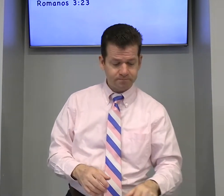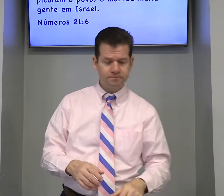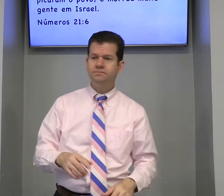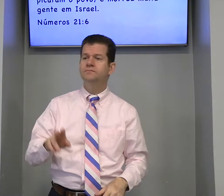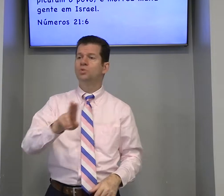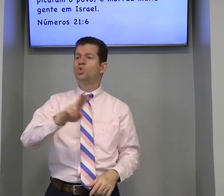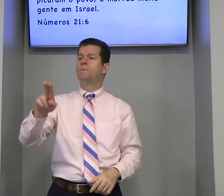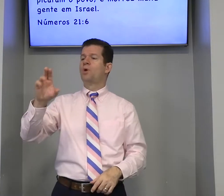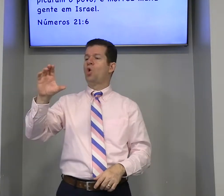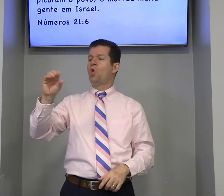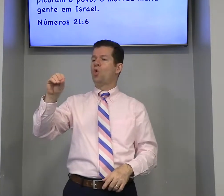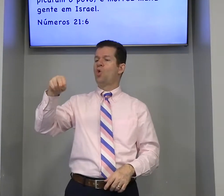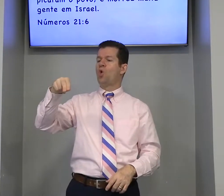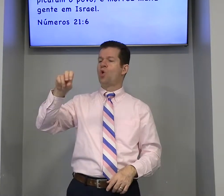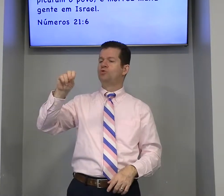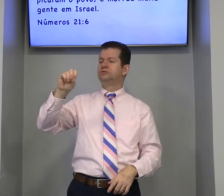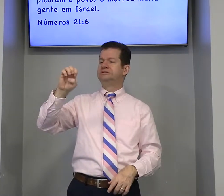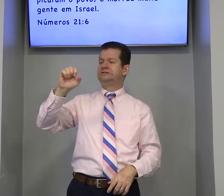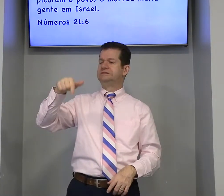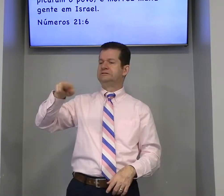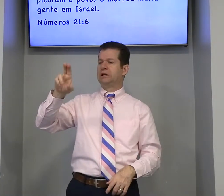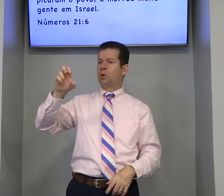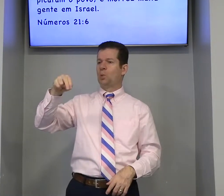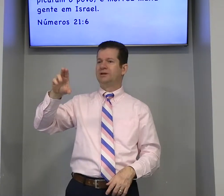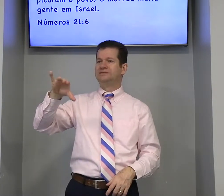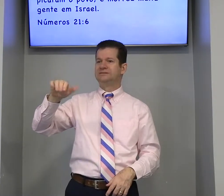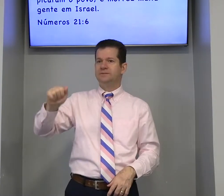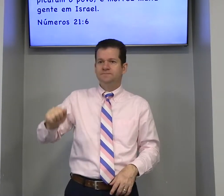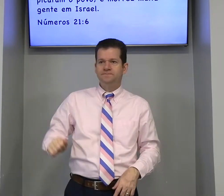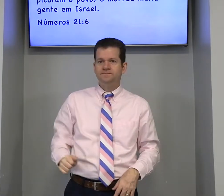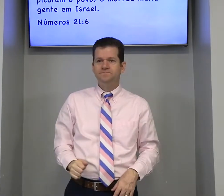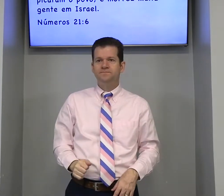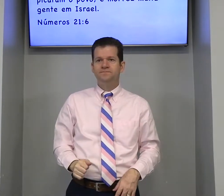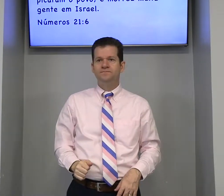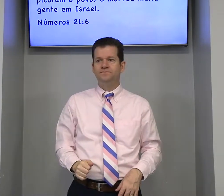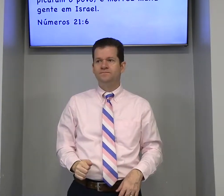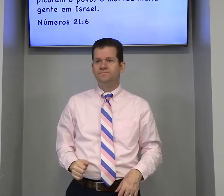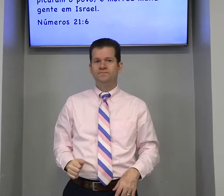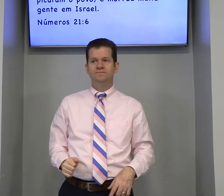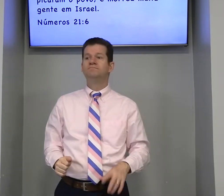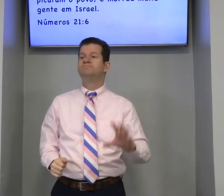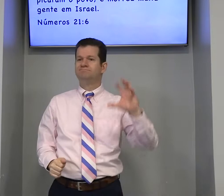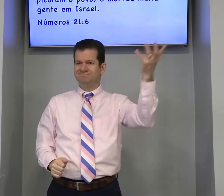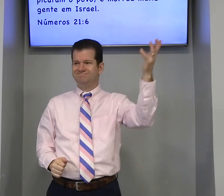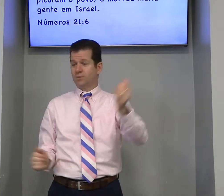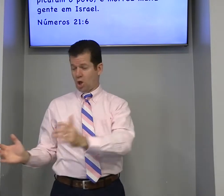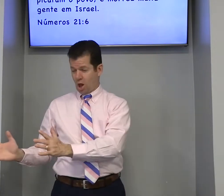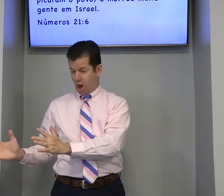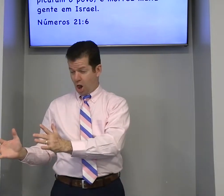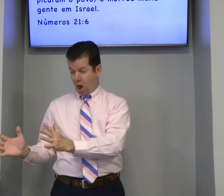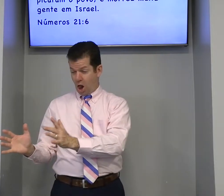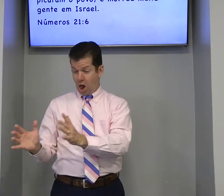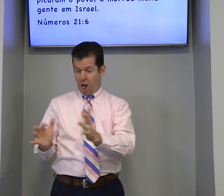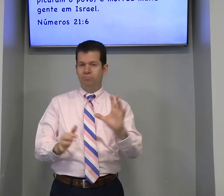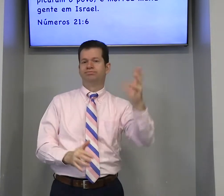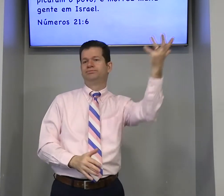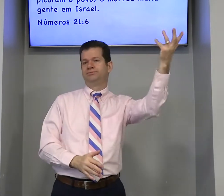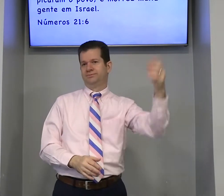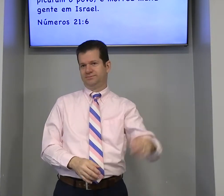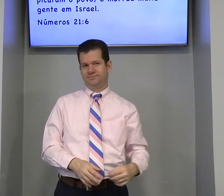picava e as pessoas morriam. A consequência, qual a consequência do pecado?